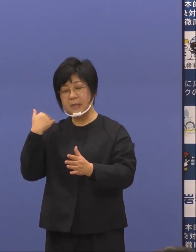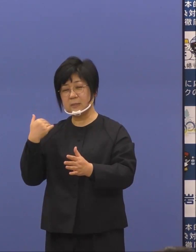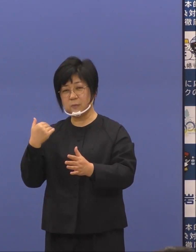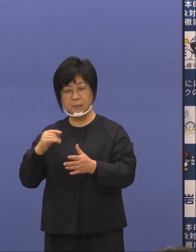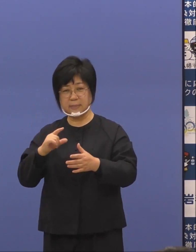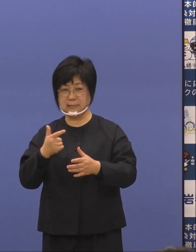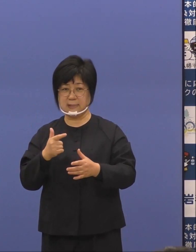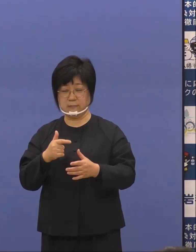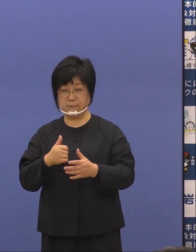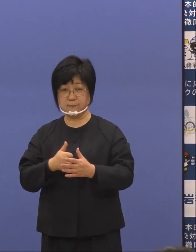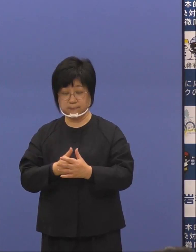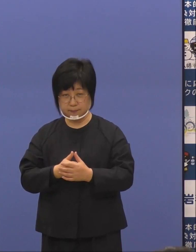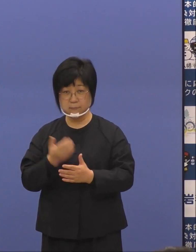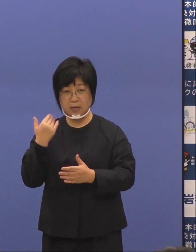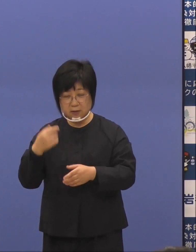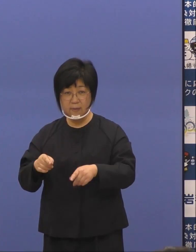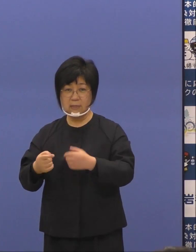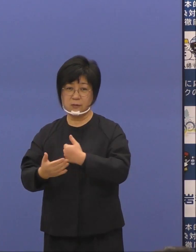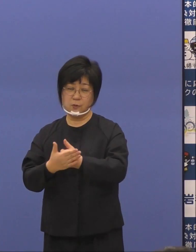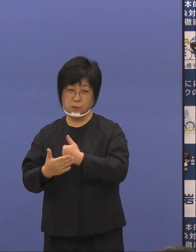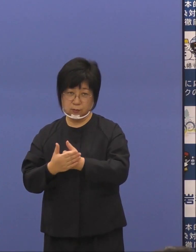ね。